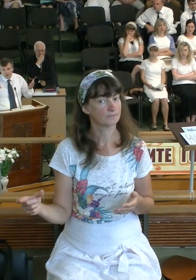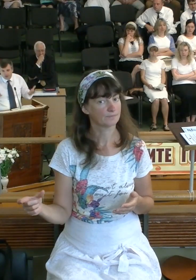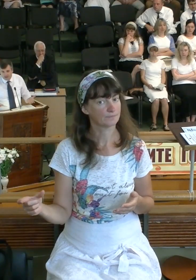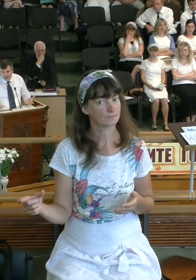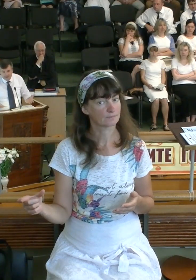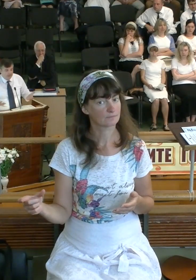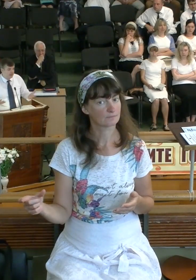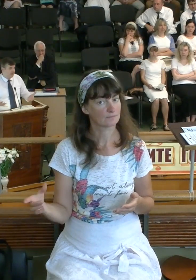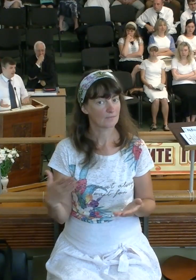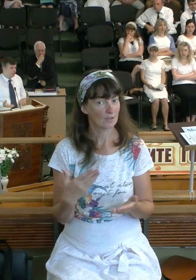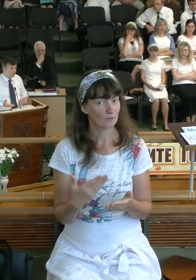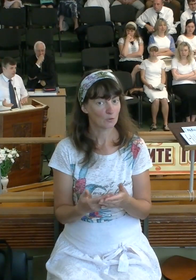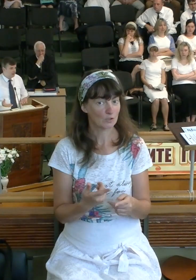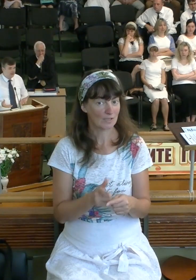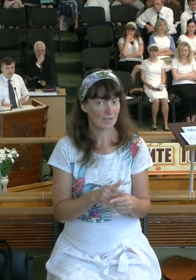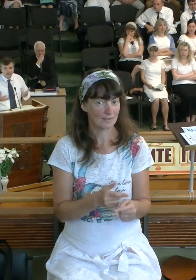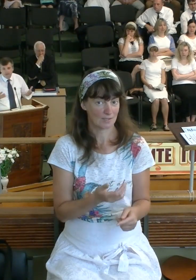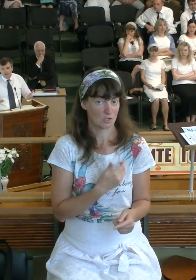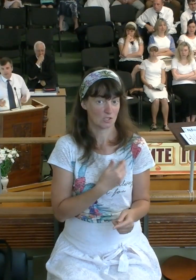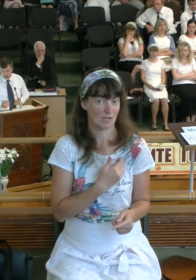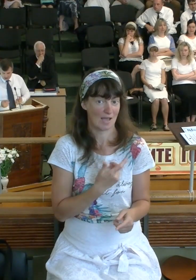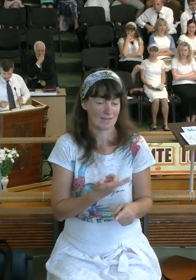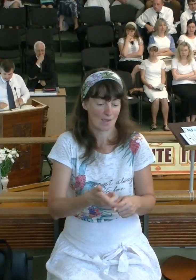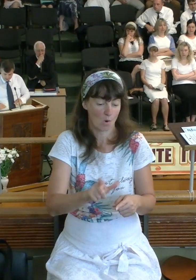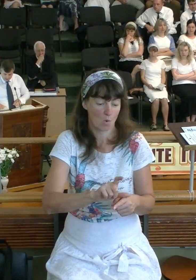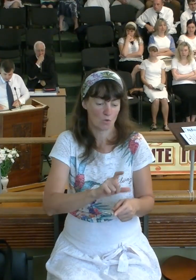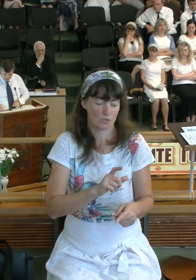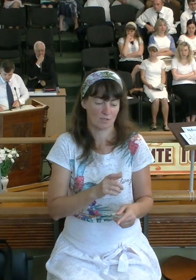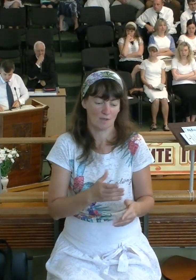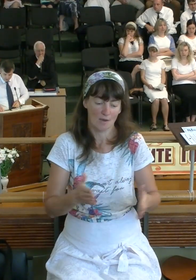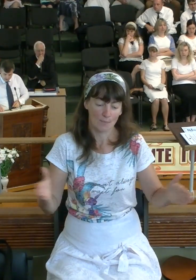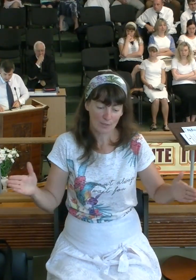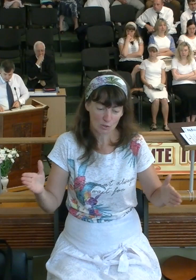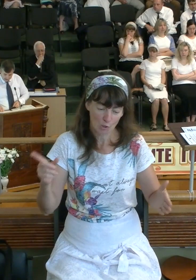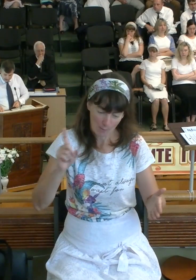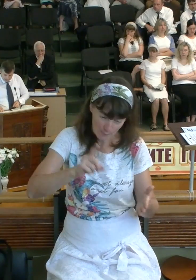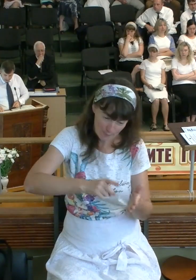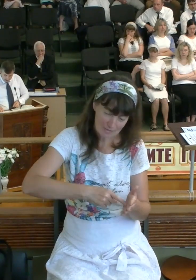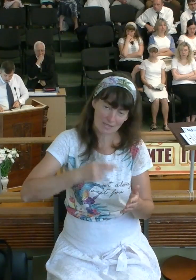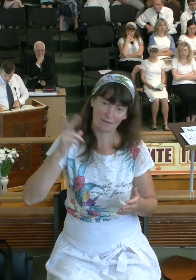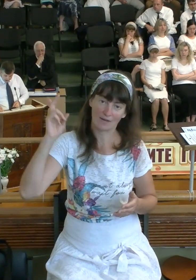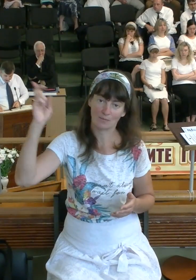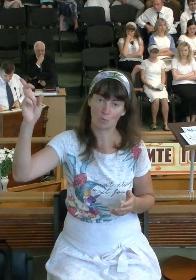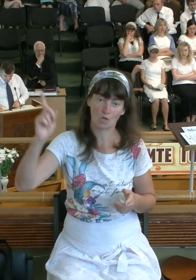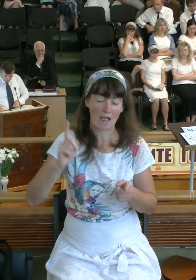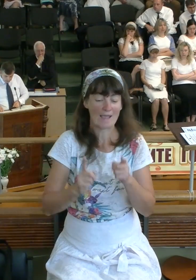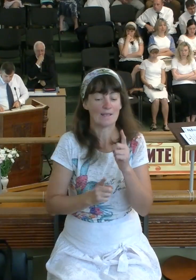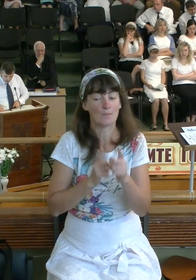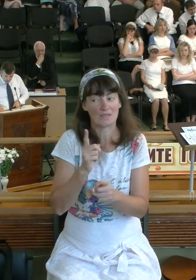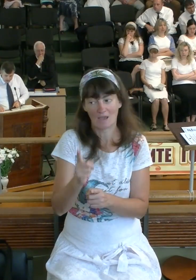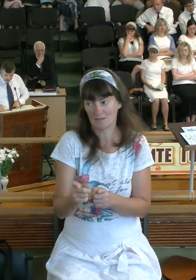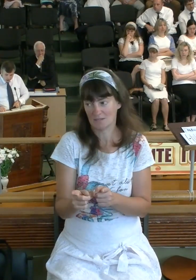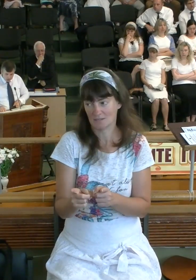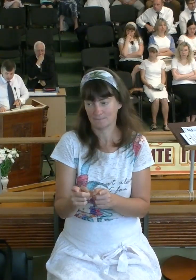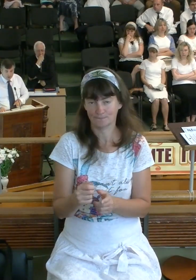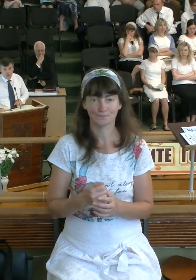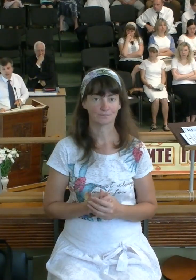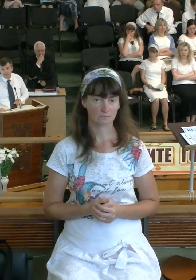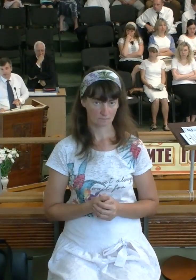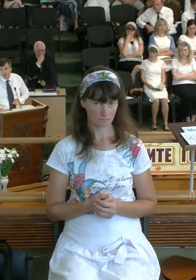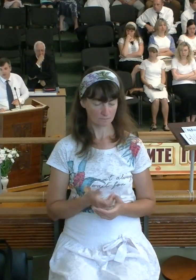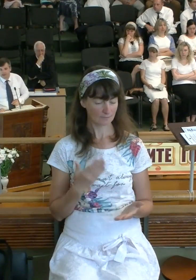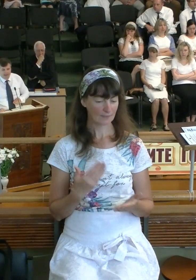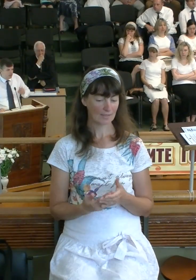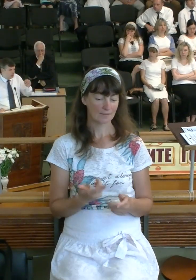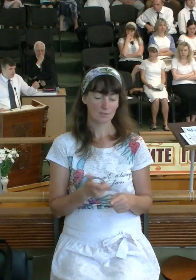неутомимое желание познавать Господа и преображаться в Него? Вы знаете, братья и сестры, есть очень